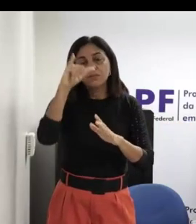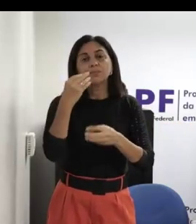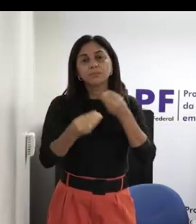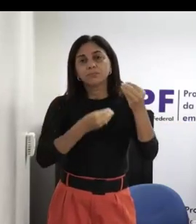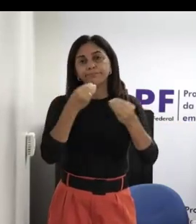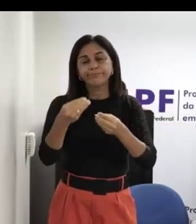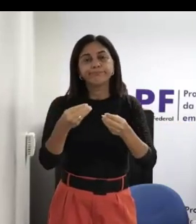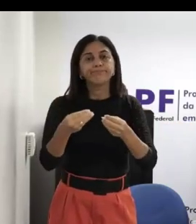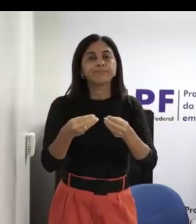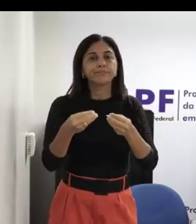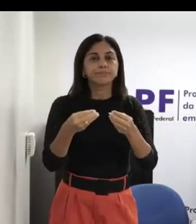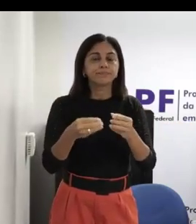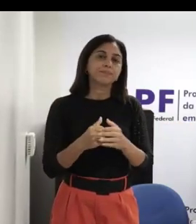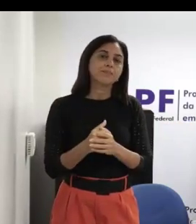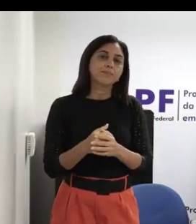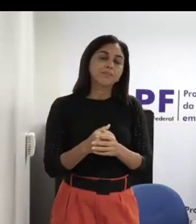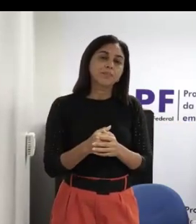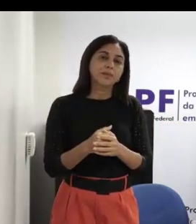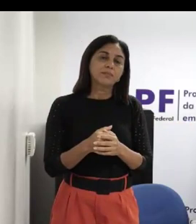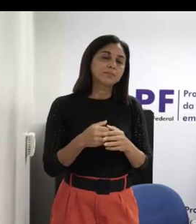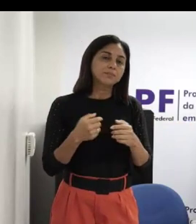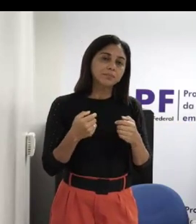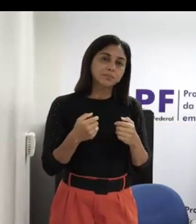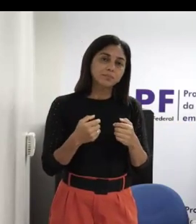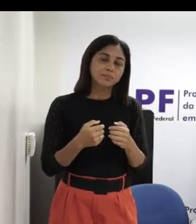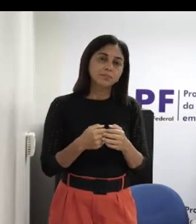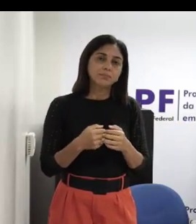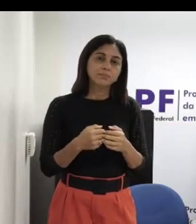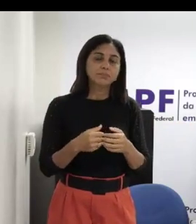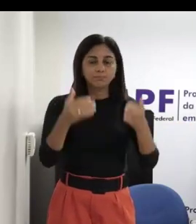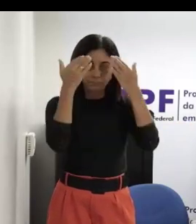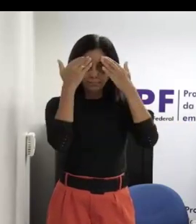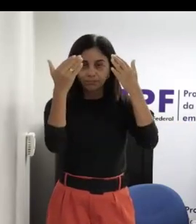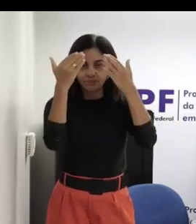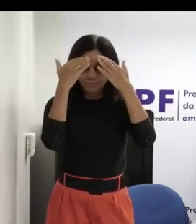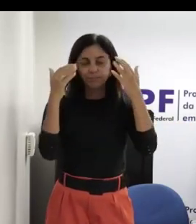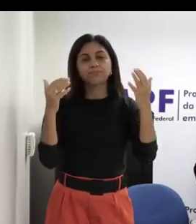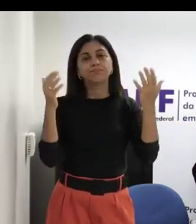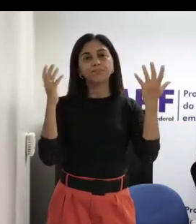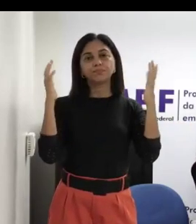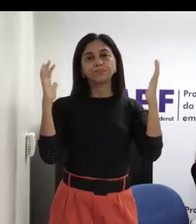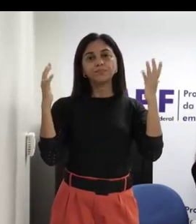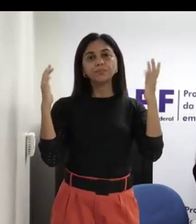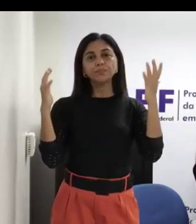combater retirar e tá prevenindo ali ao mesmo tempo tá bom muito obrigado a todos